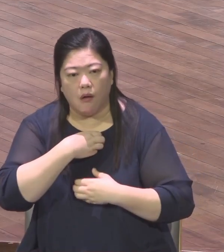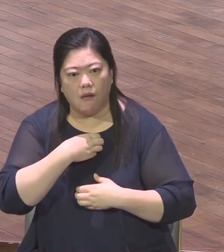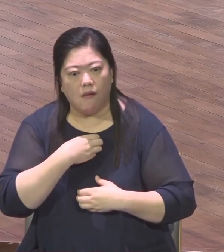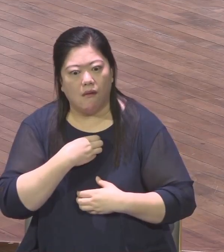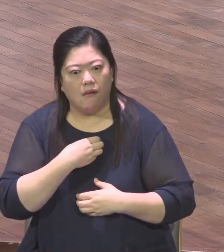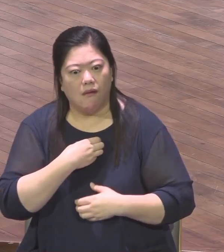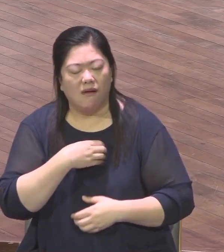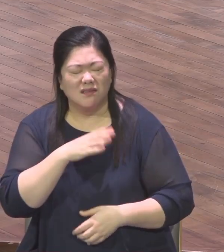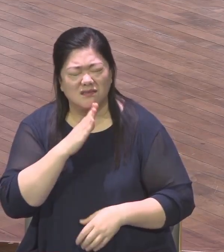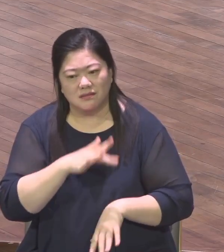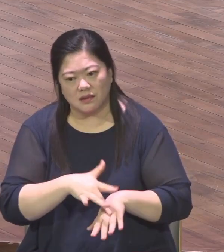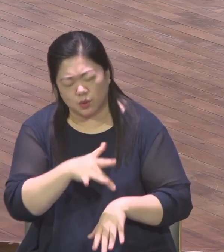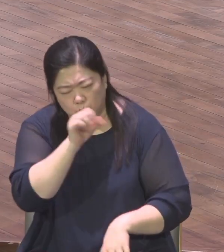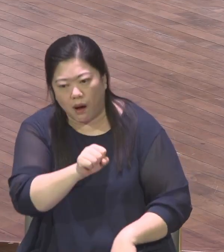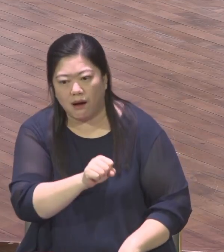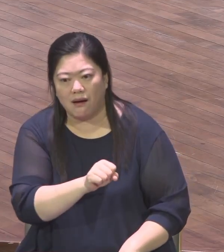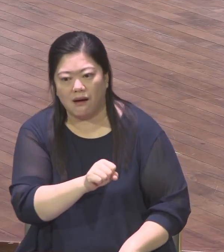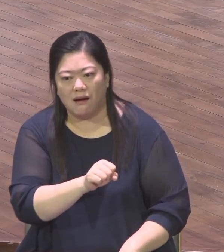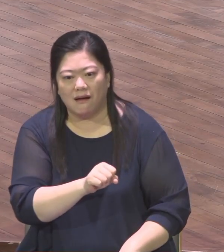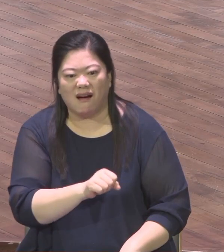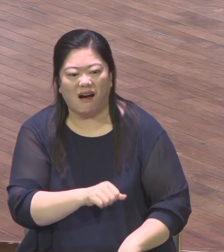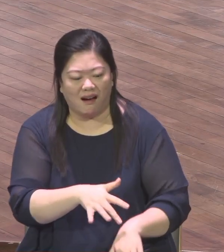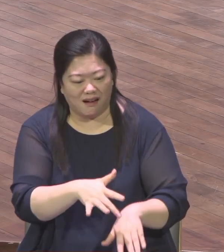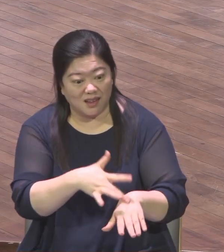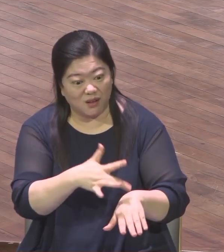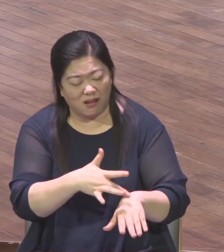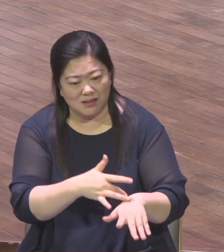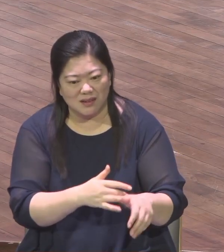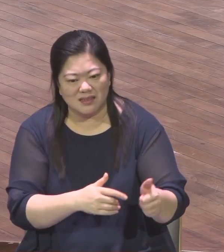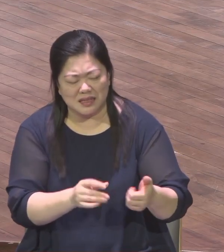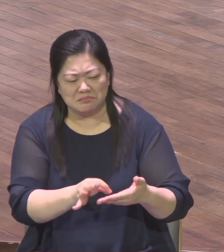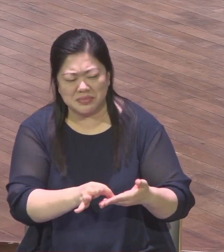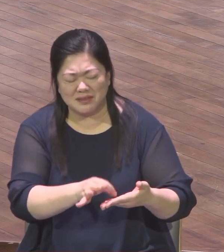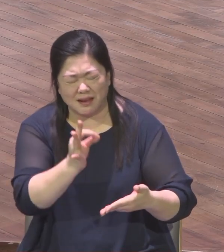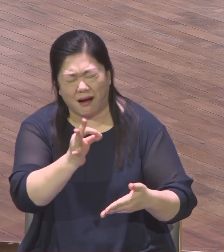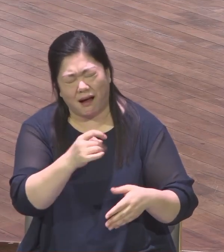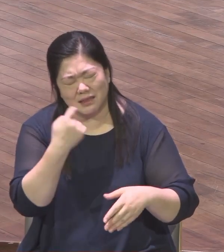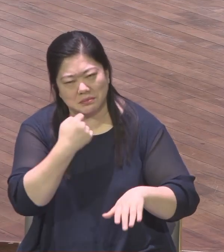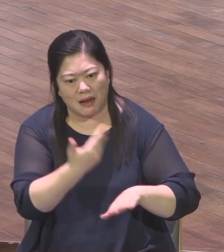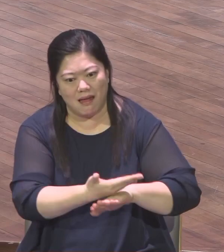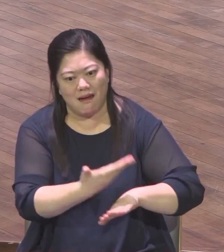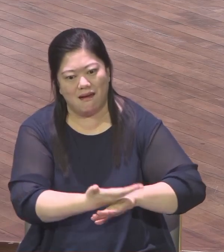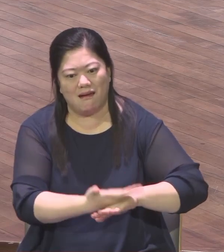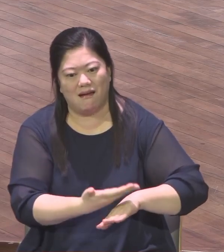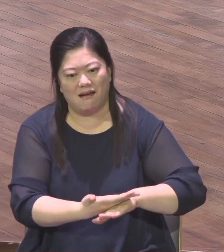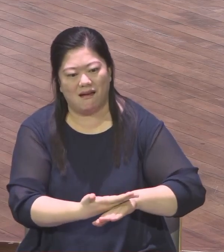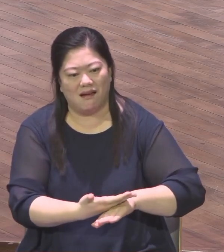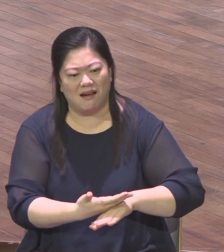이 질이, 이 질이, 느낌, 촉감이 달라요.